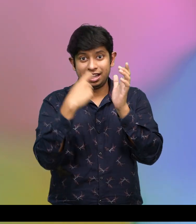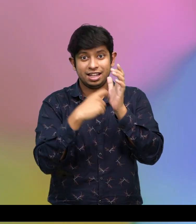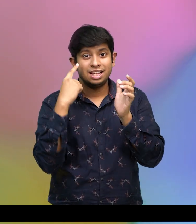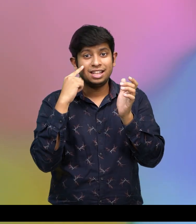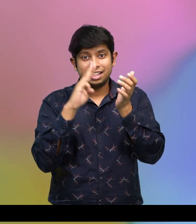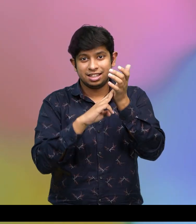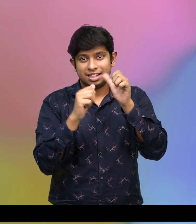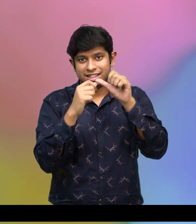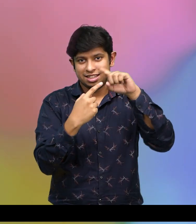ప్రైమేట్స్